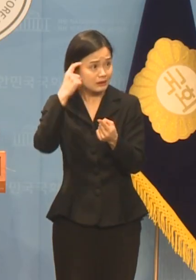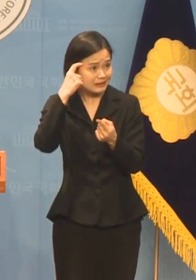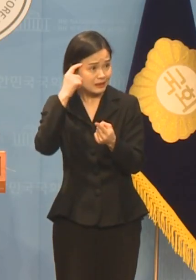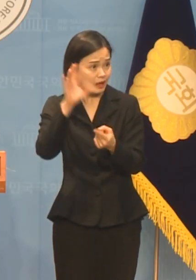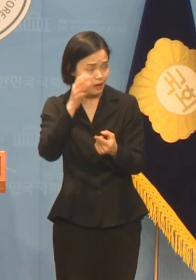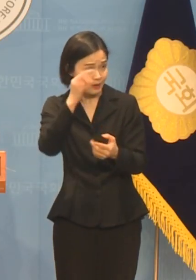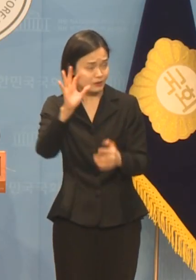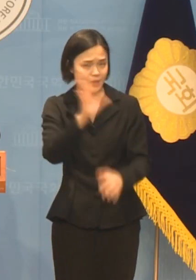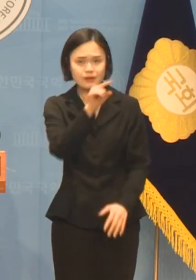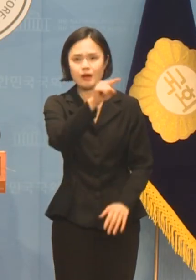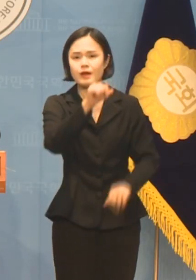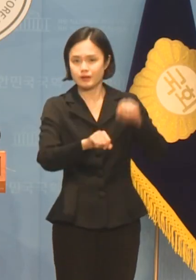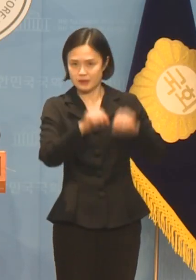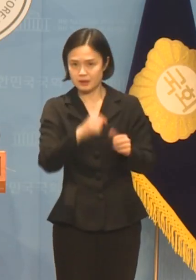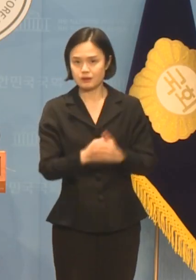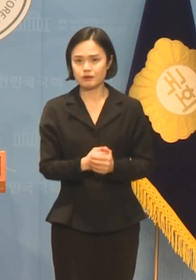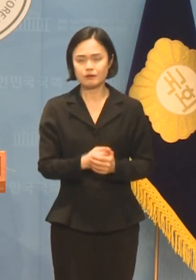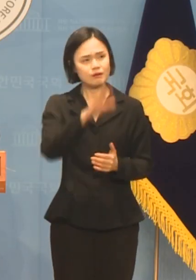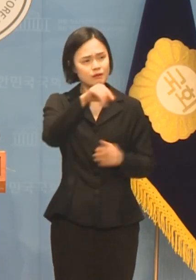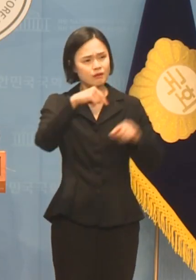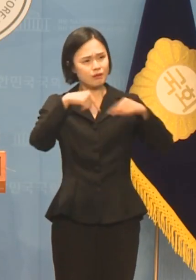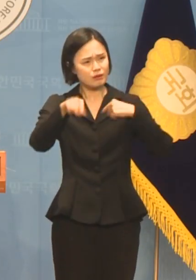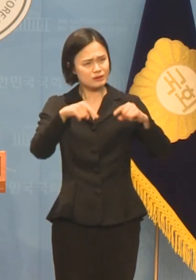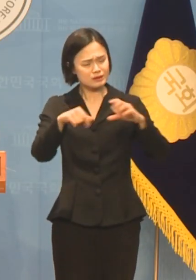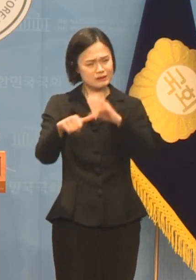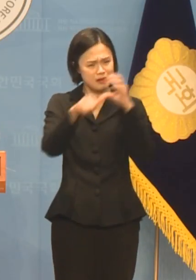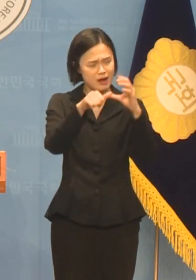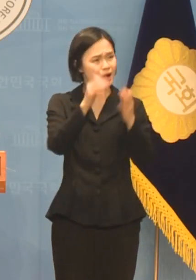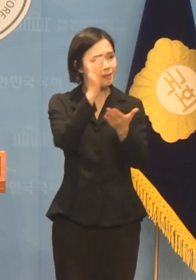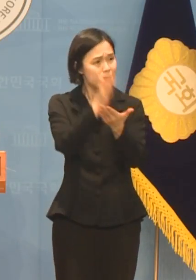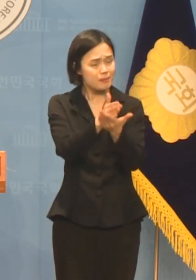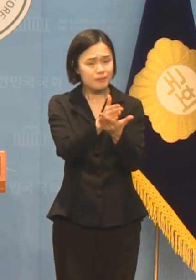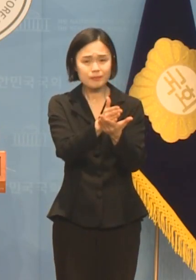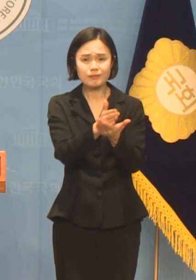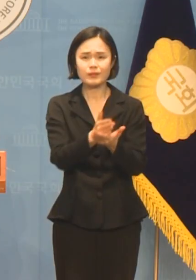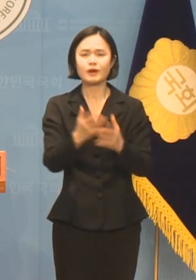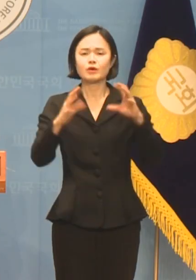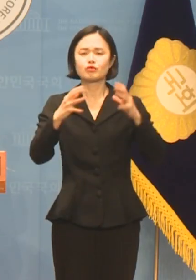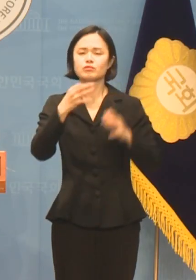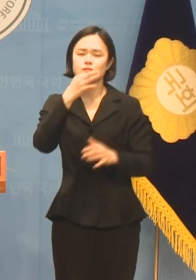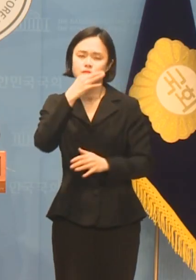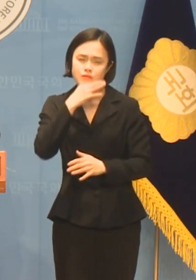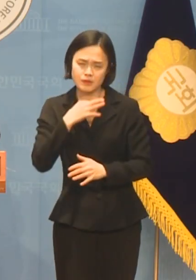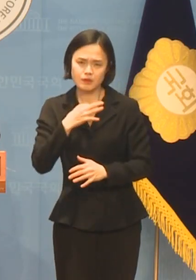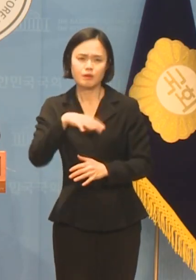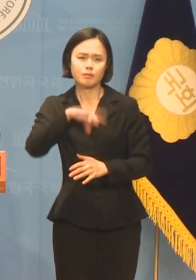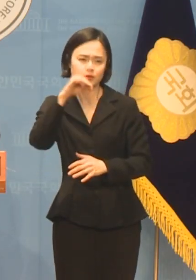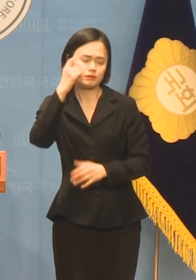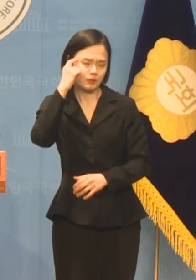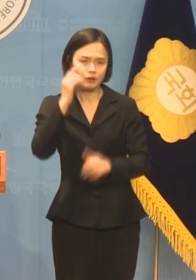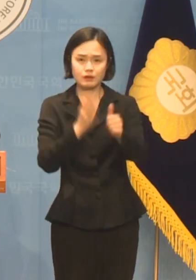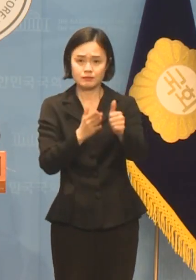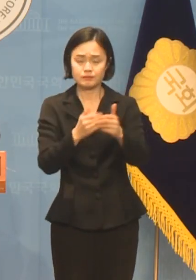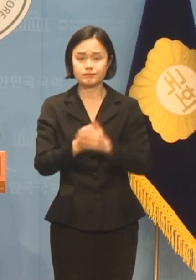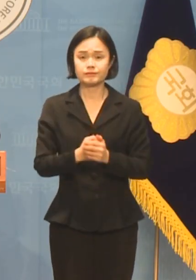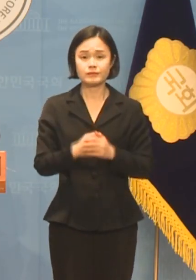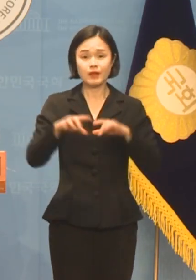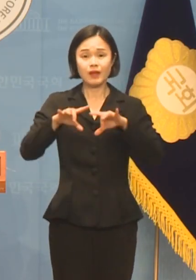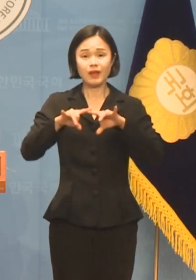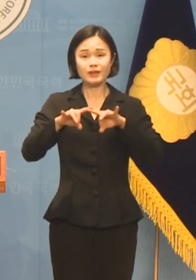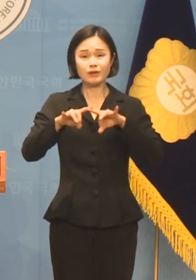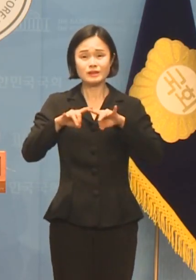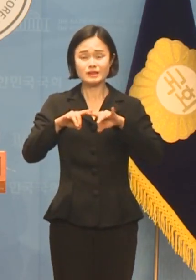정치가 아닌 국익을 우선해 주십시오. 에너지 수입 의존도가 94%에